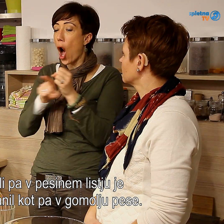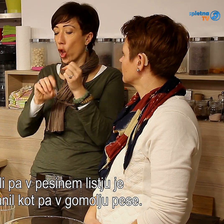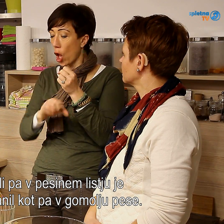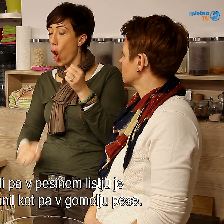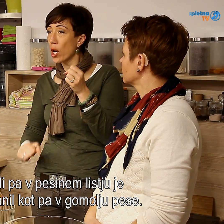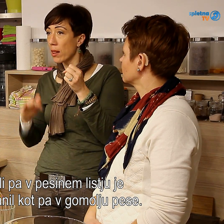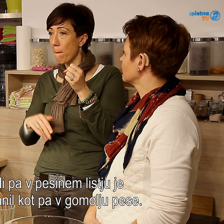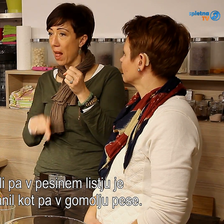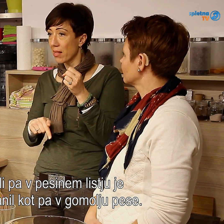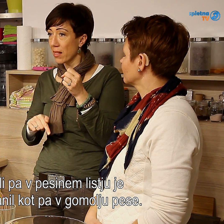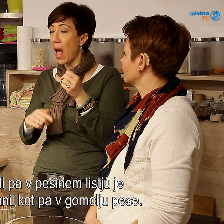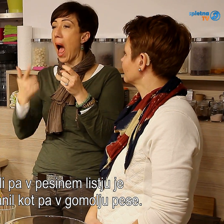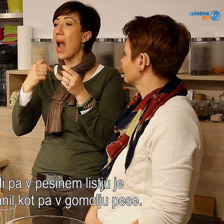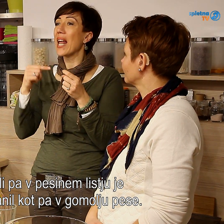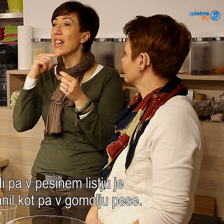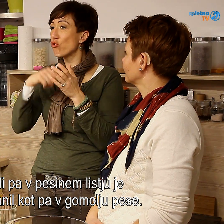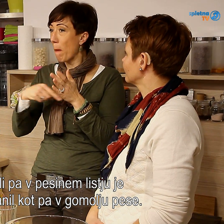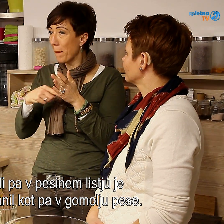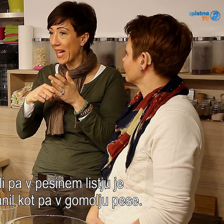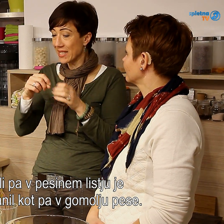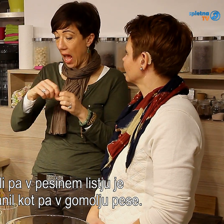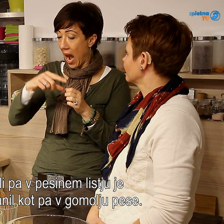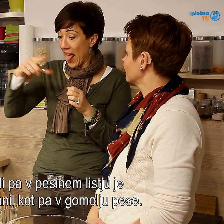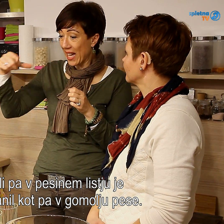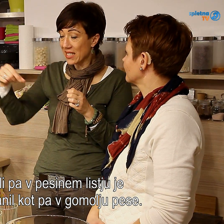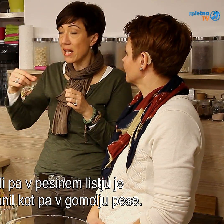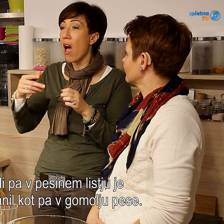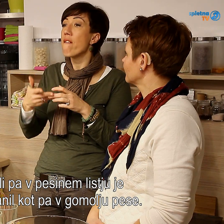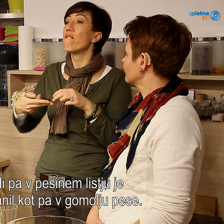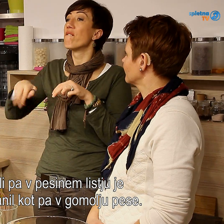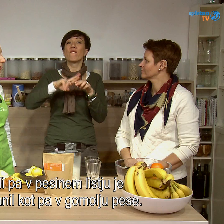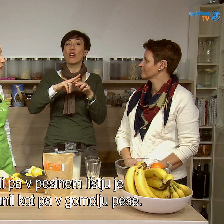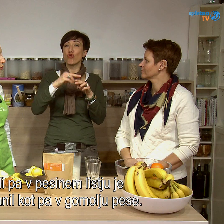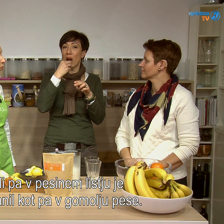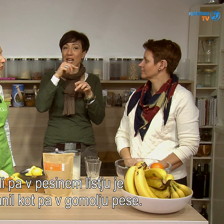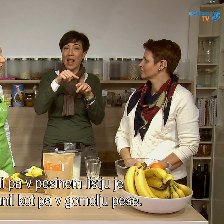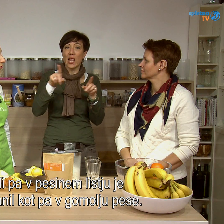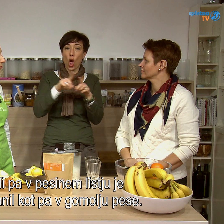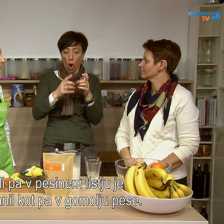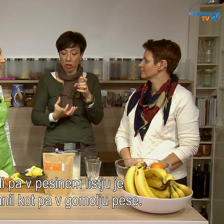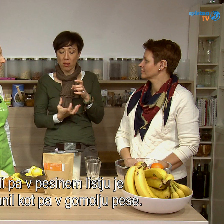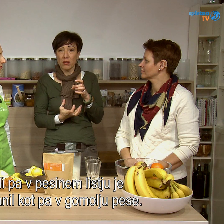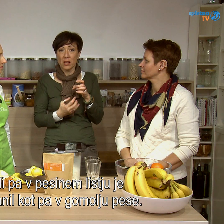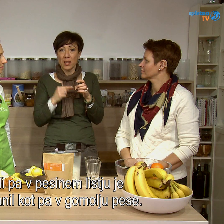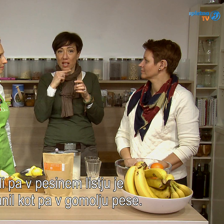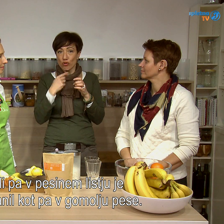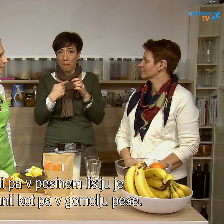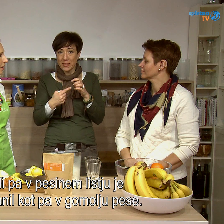Ali pa v pesinem listju je veliko več hranil, kot pa v gomolju